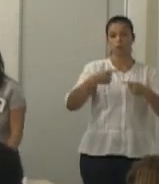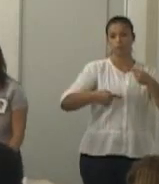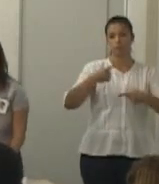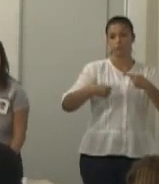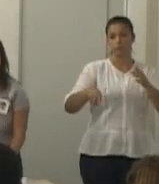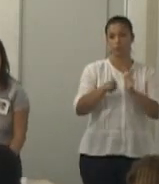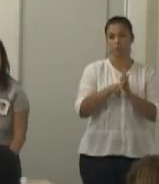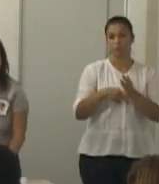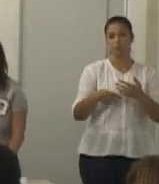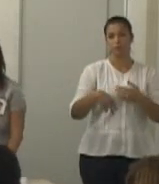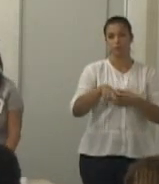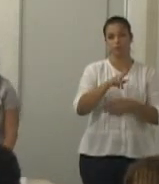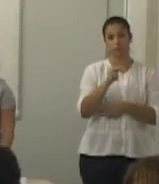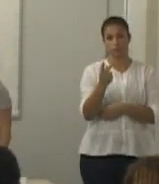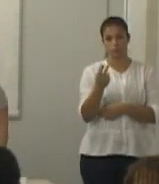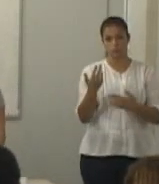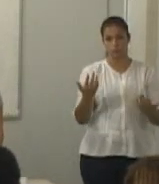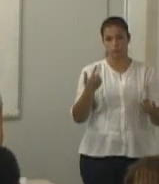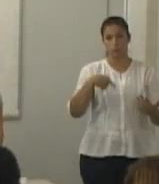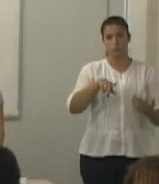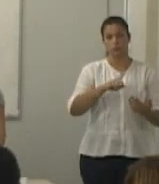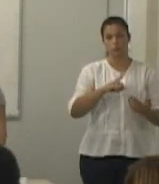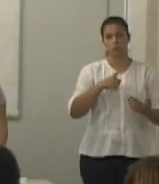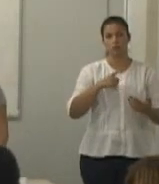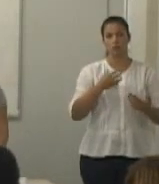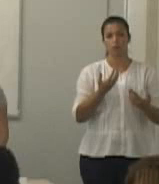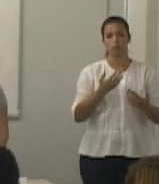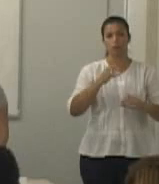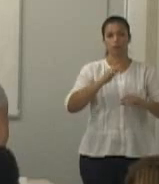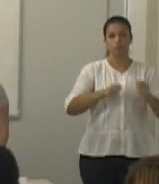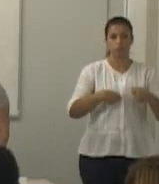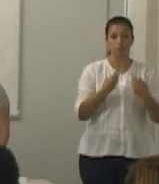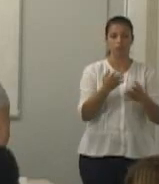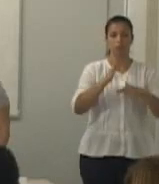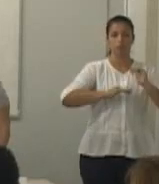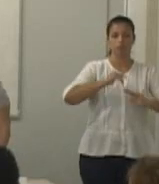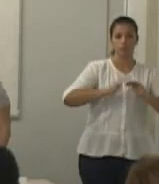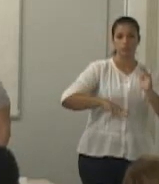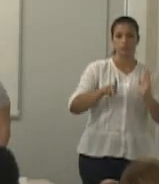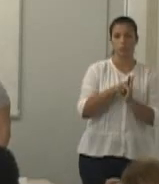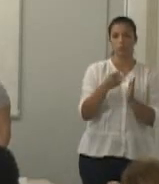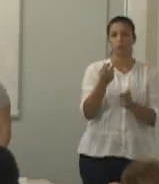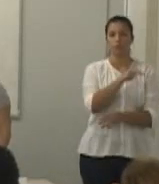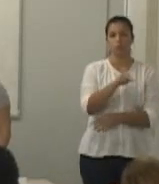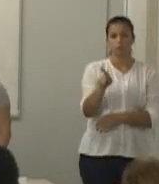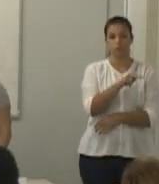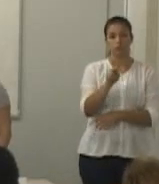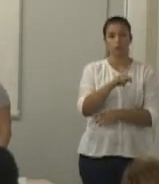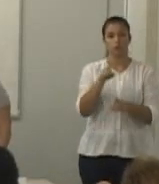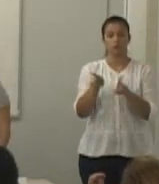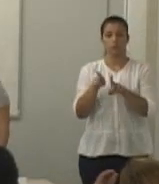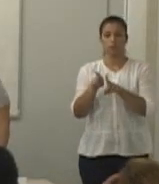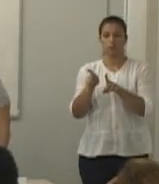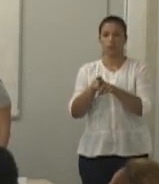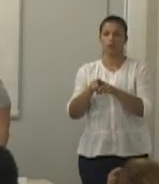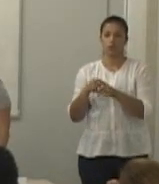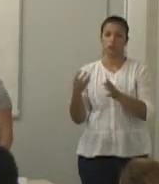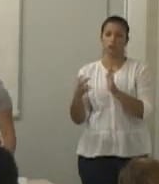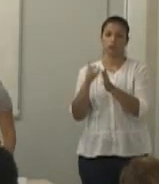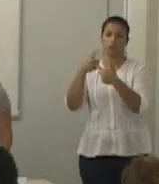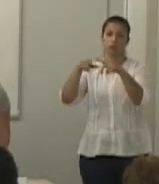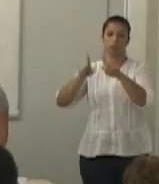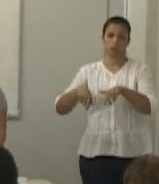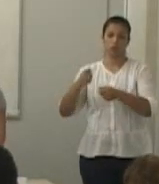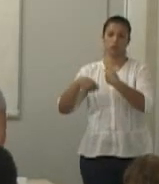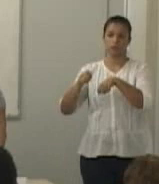paraa qualificação docente e de funcionários técnico-administrativos efetivamente o que não